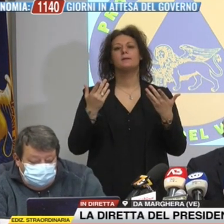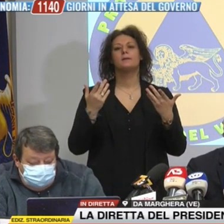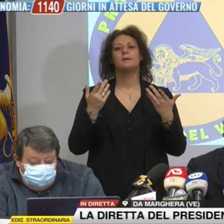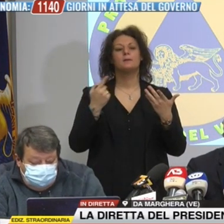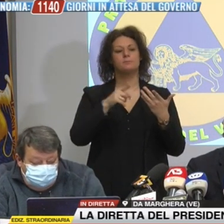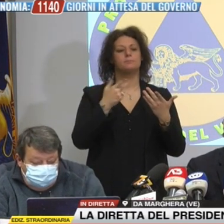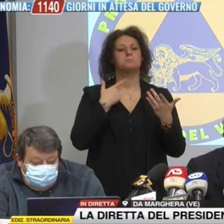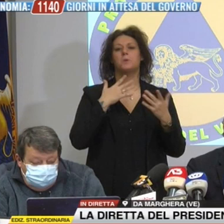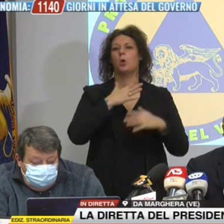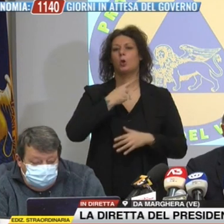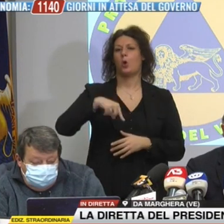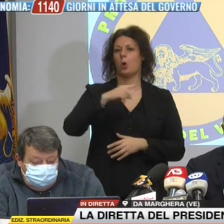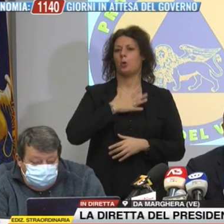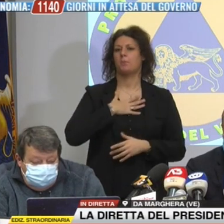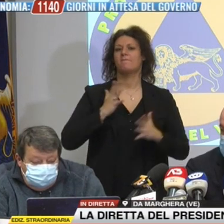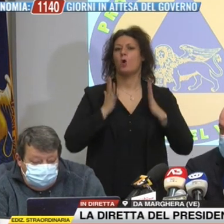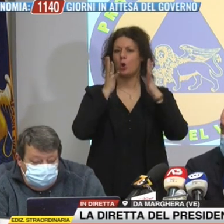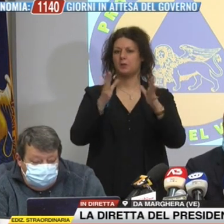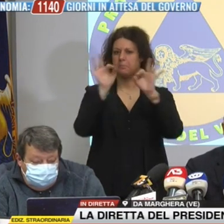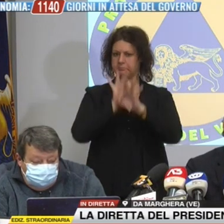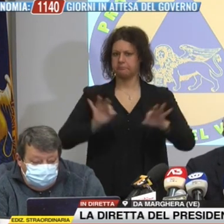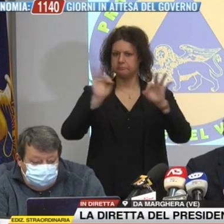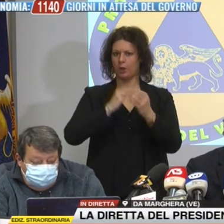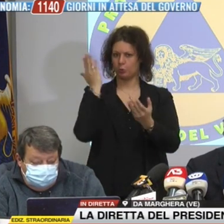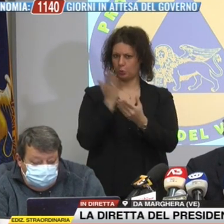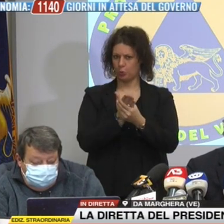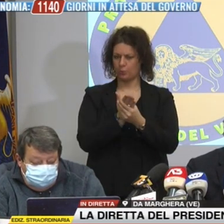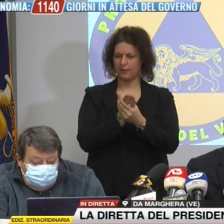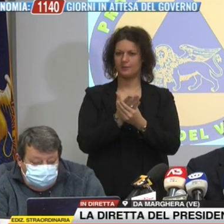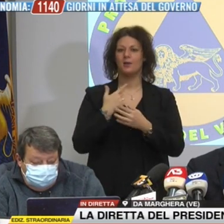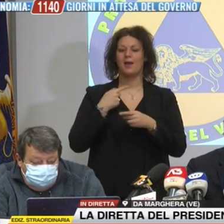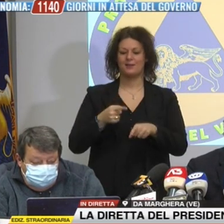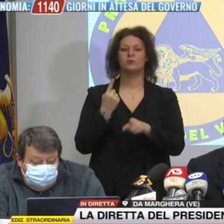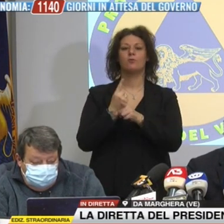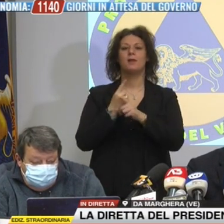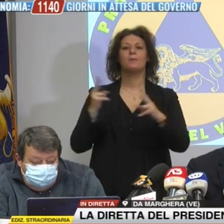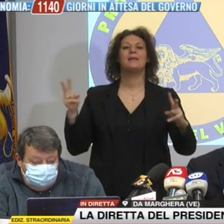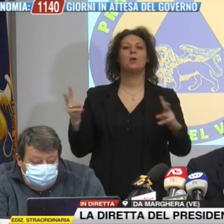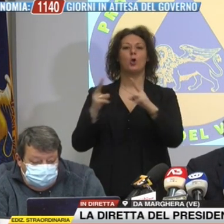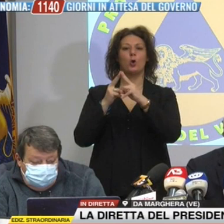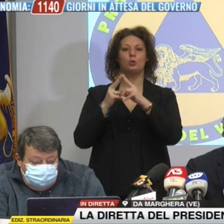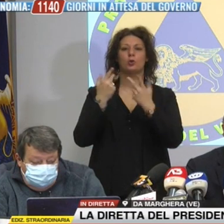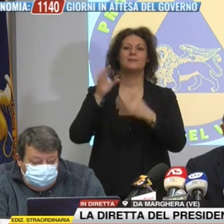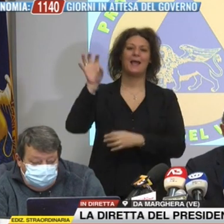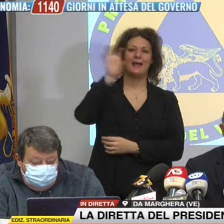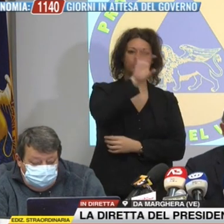fatti per casa, perché noi adesso avremo un incontro urgente, abbiamo chiesto un incontro urgente come Regioni e Presidente del Consiglio.